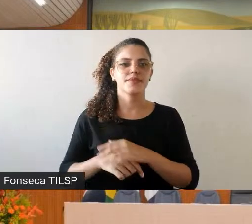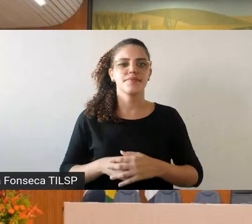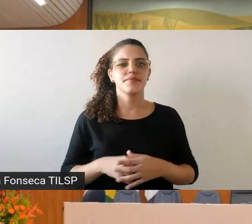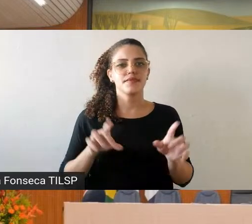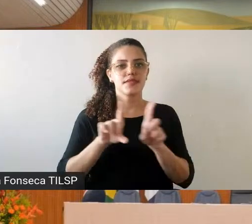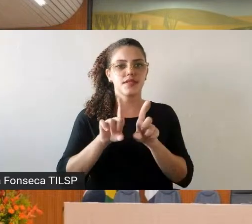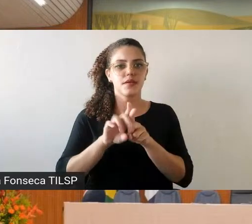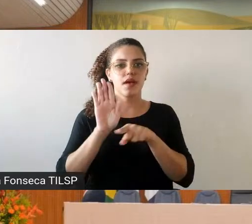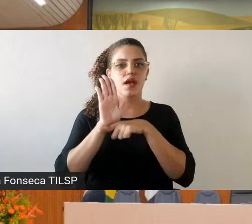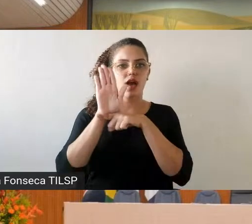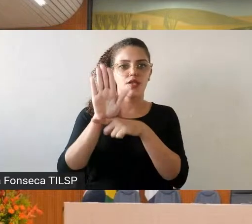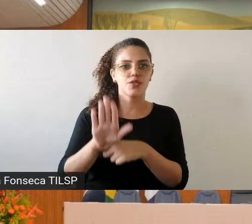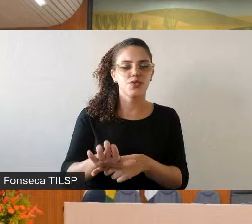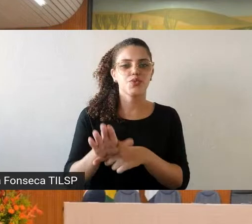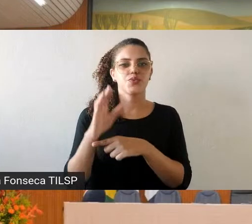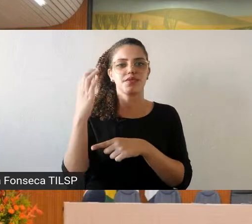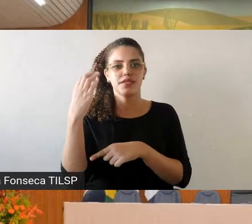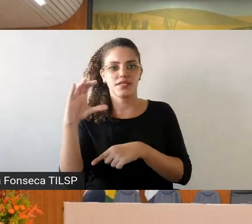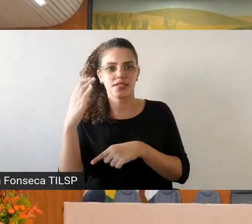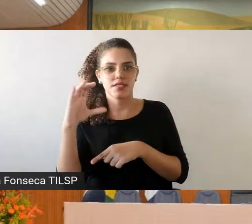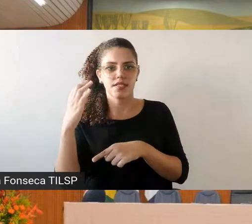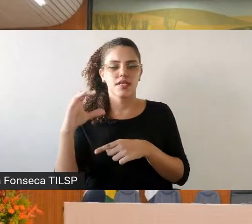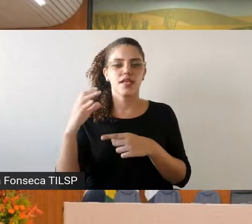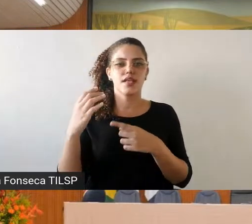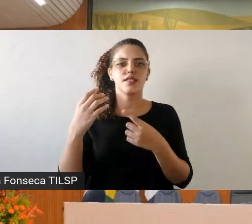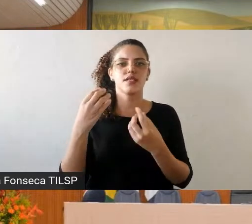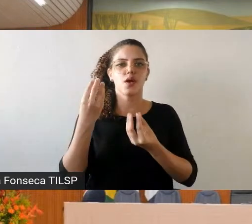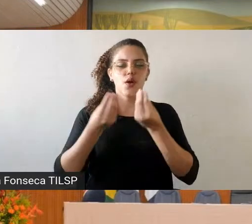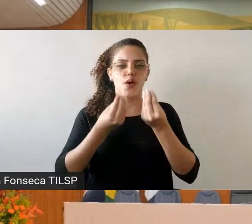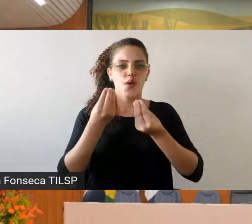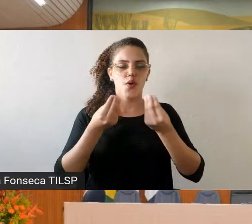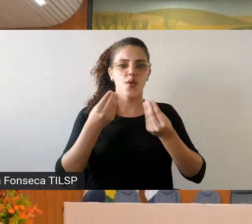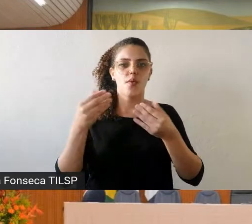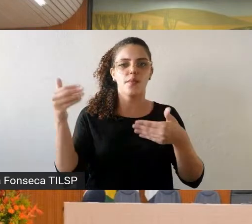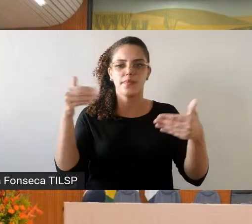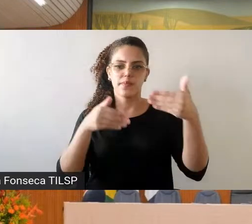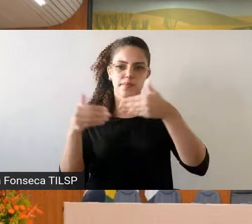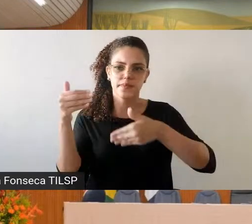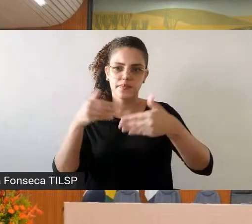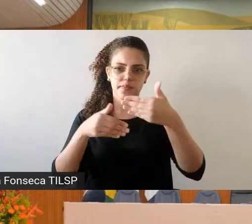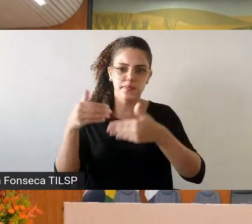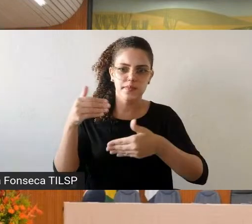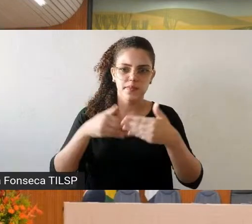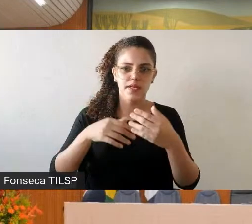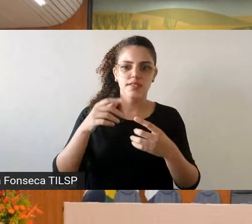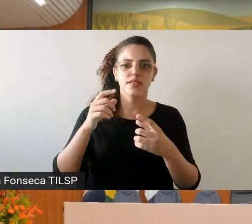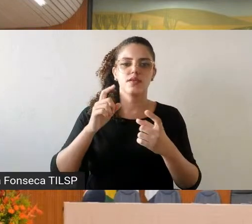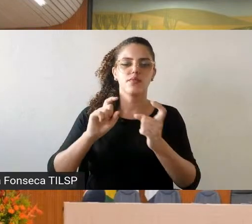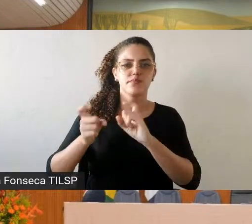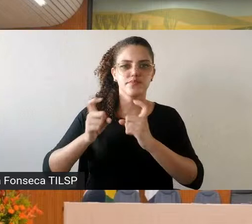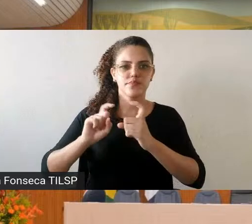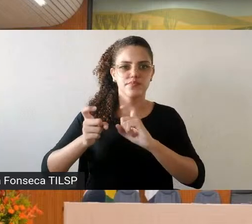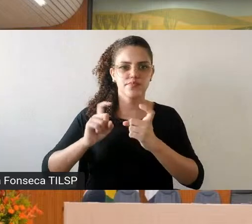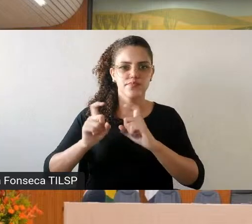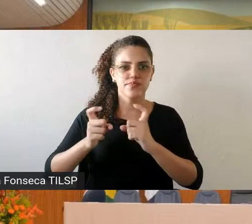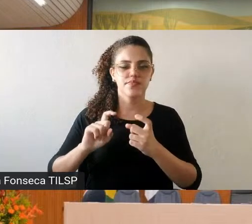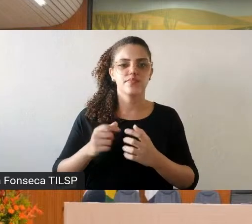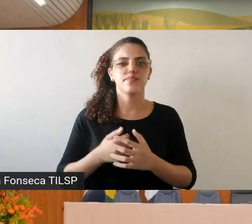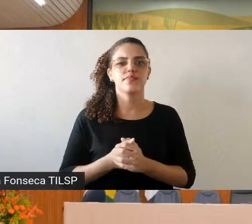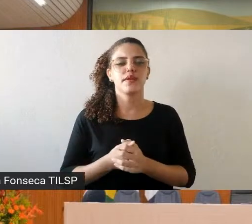com participação, com discussão, com inclusão social. Então, nós estamos no início das nossas